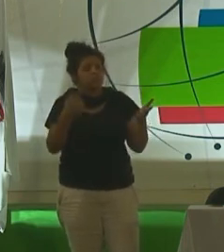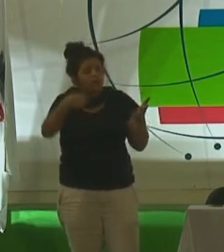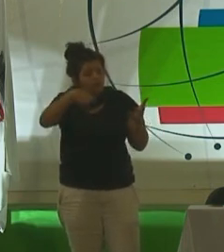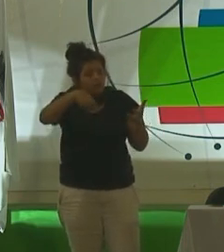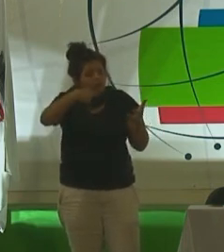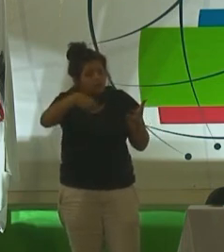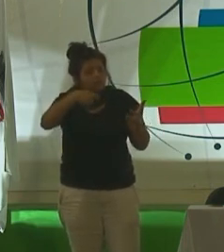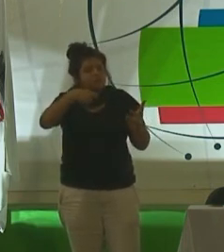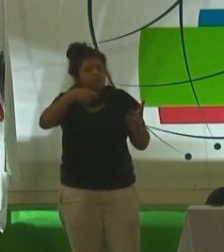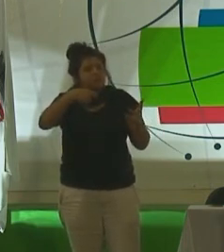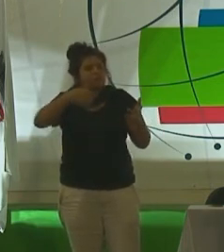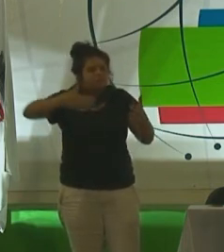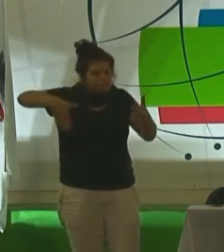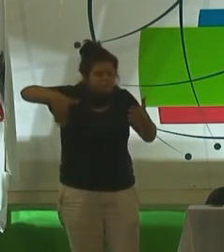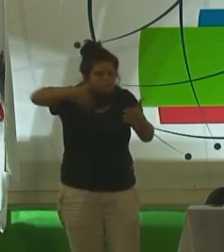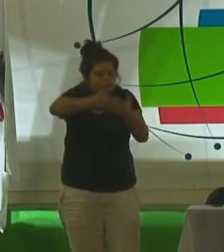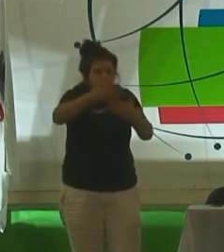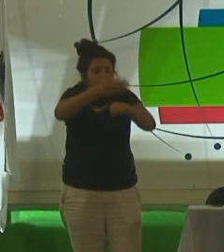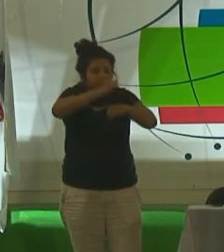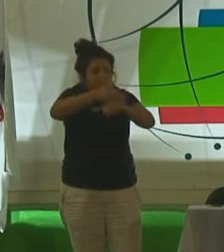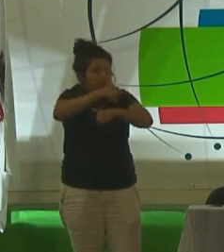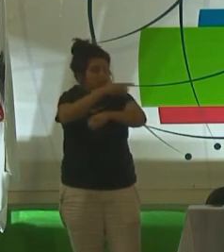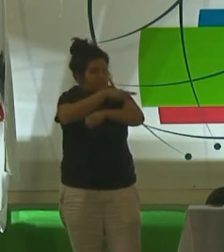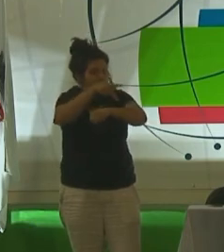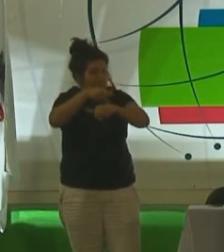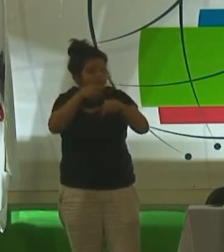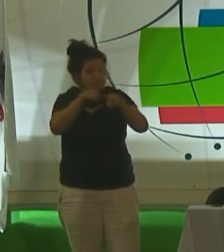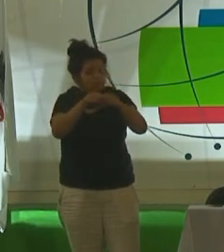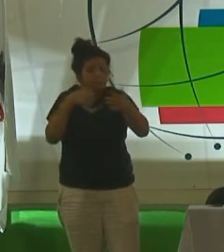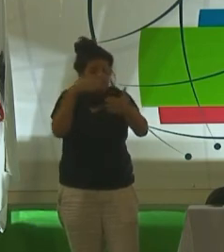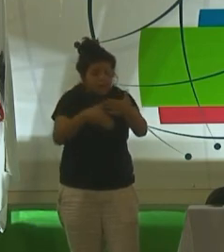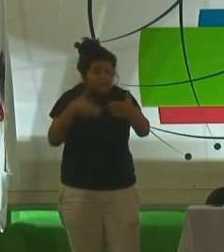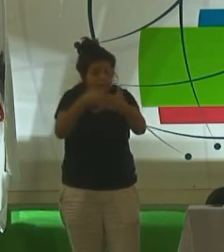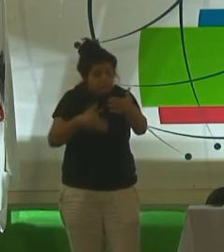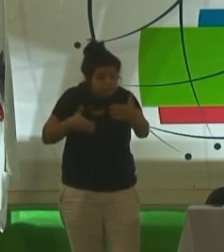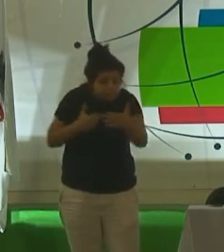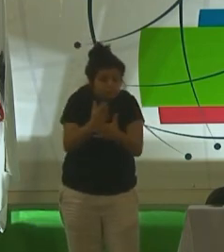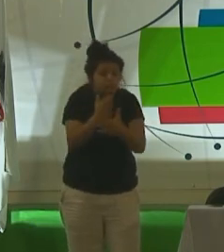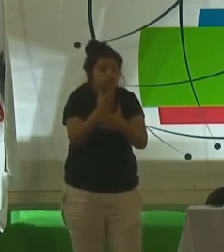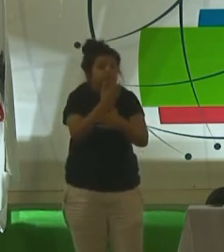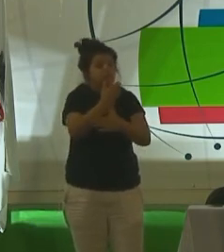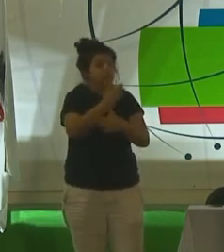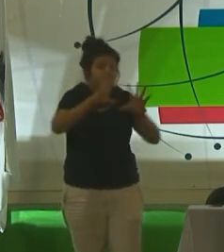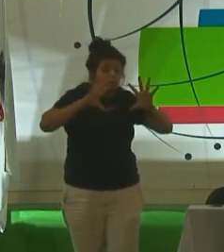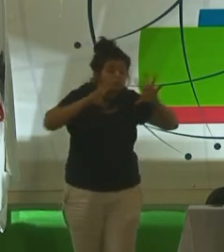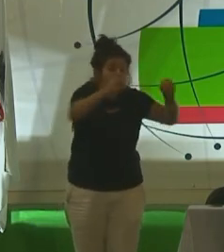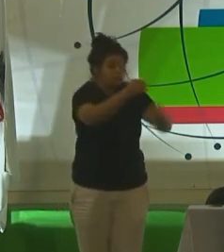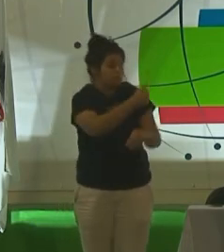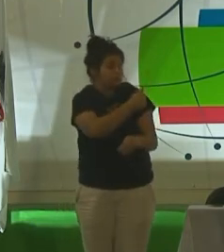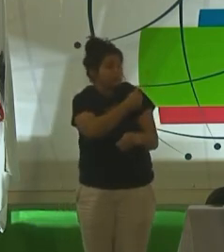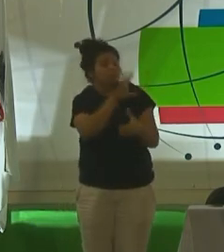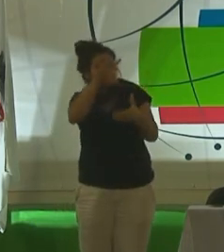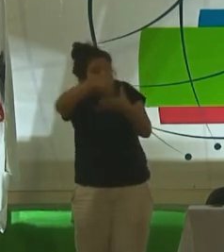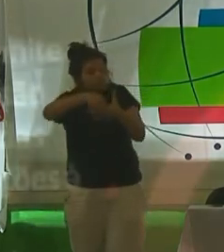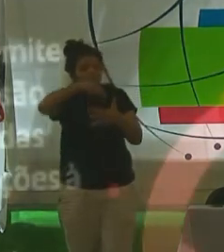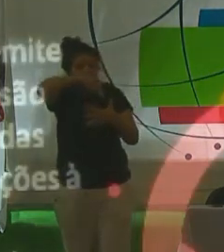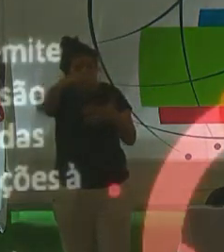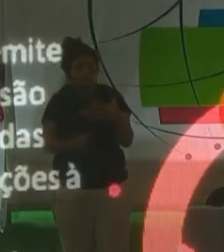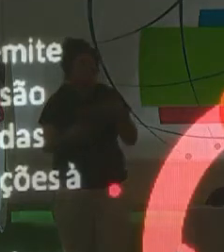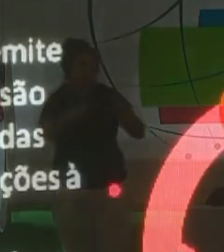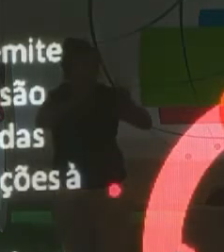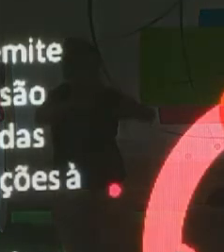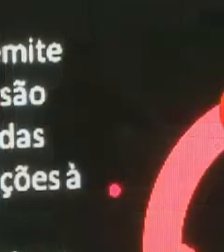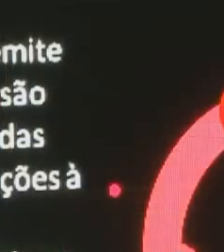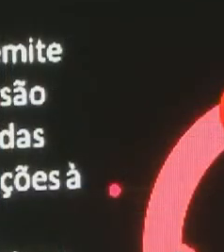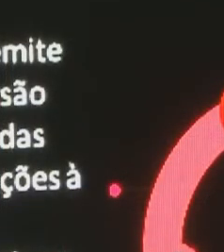facilitando a remoção dessas barreiras, né, e a missão pelo NAP, né, de todas essas informações que são feitas para que a